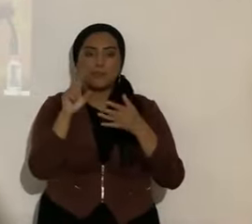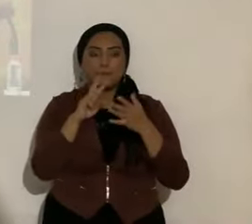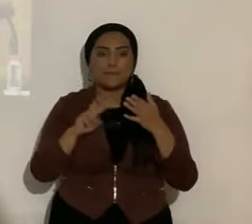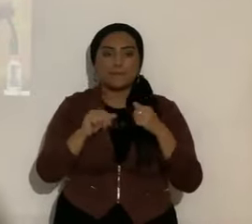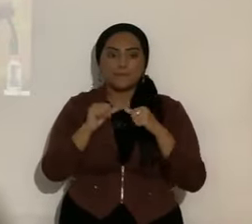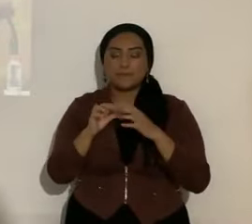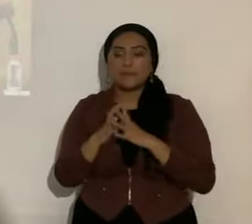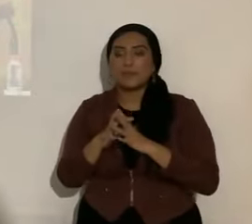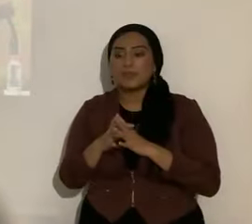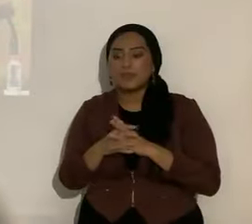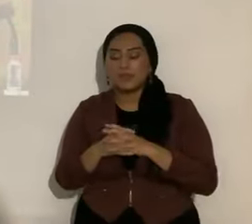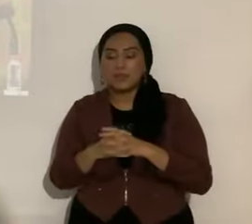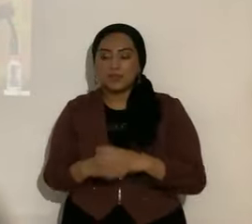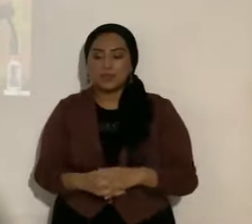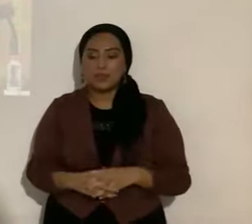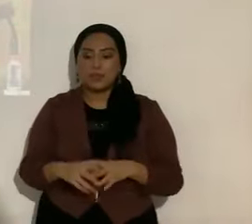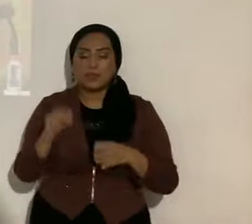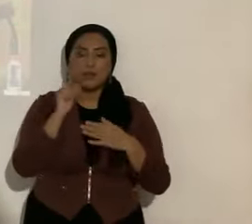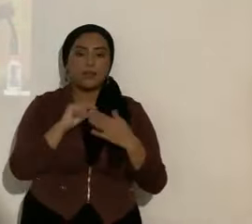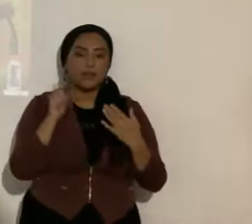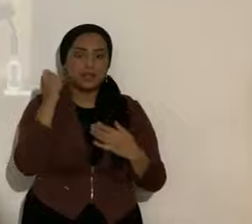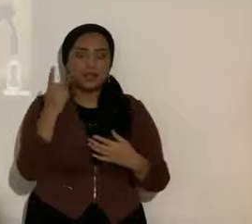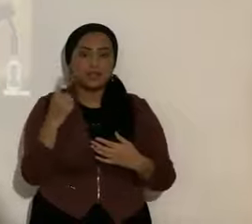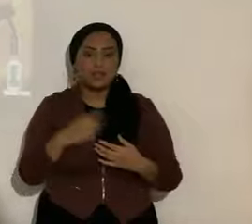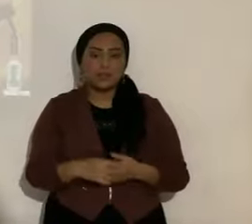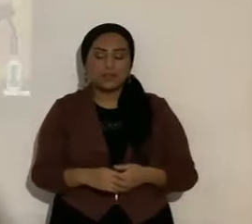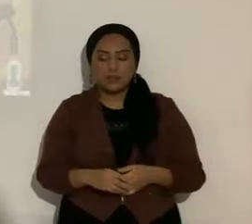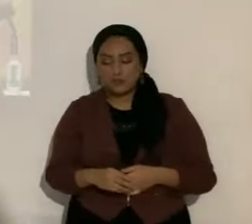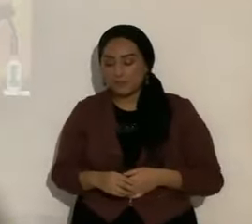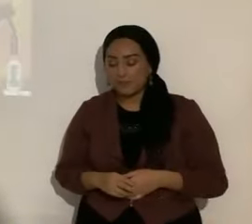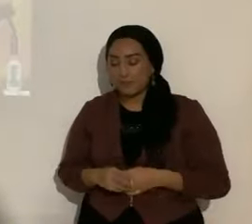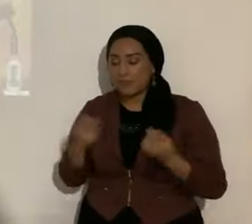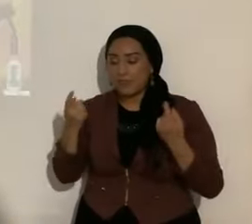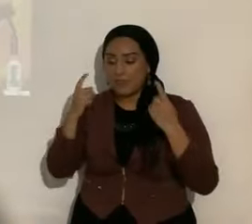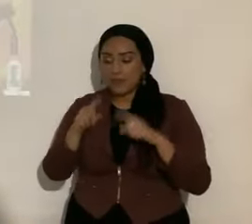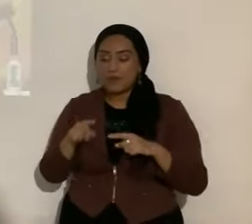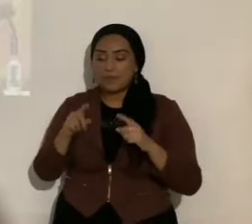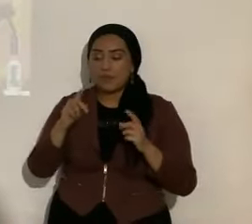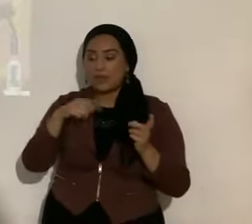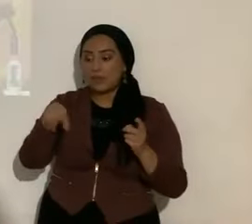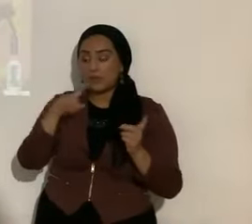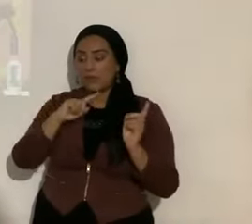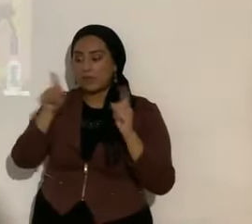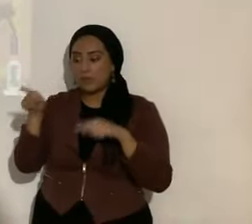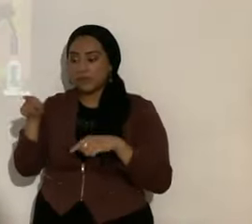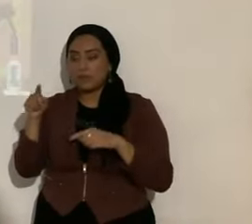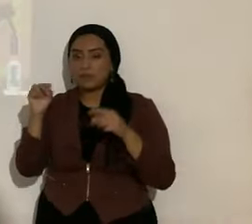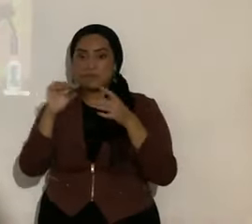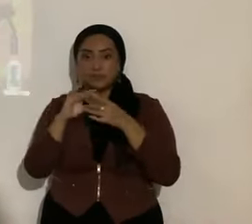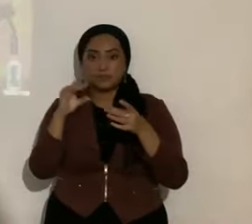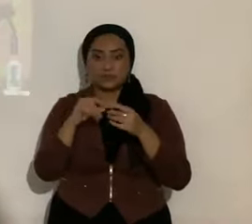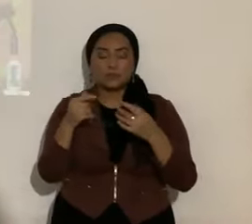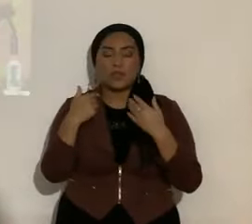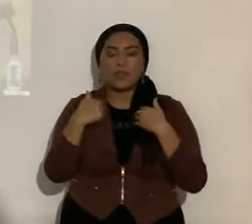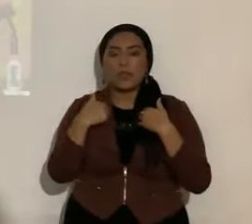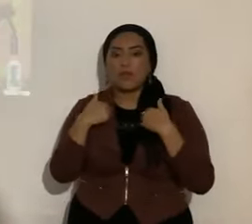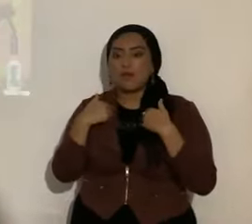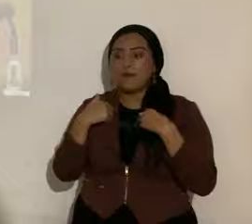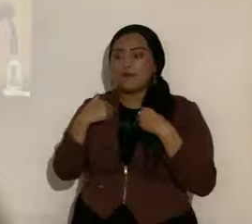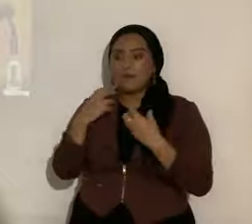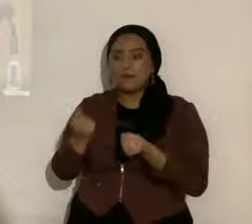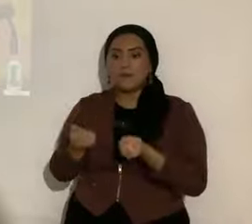leyendo, ¿sí? En el verso 11. Y aconteció que yendo ellos y hablando he aquí un carro de fuego con